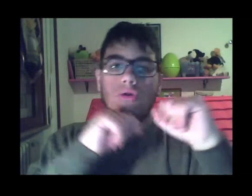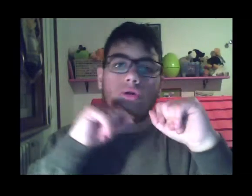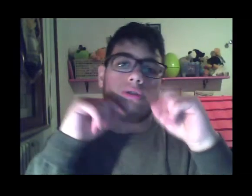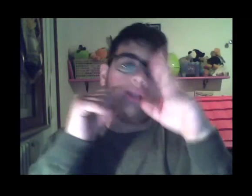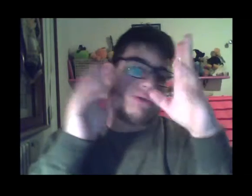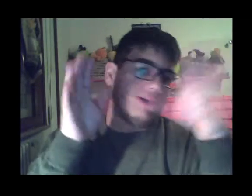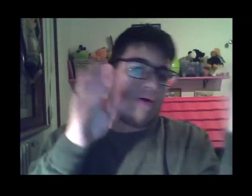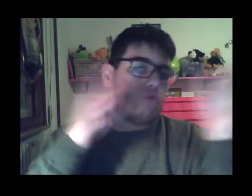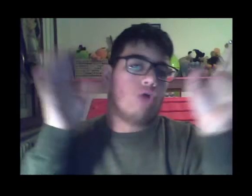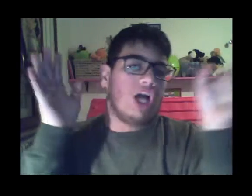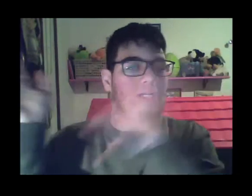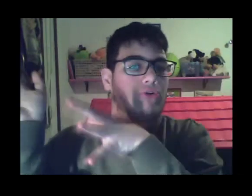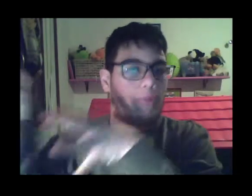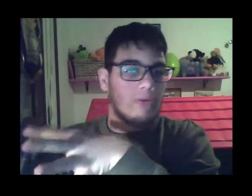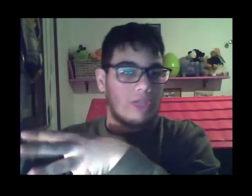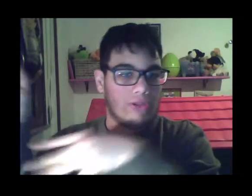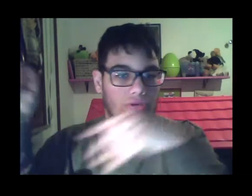Se non sei d'accordo, hashtag no progetto.